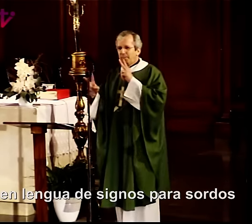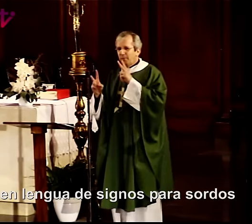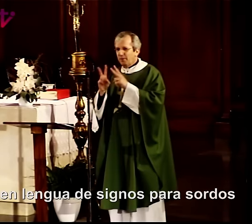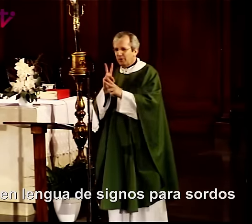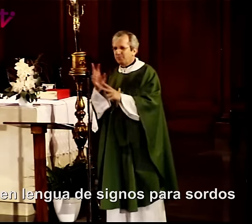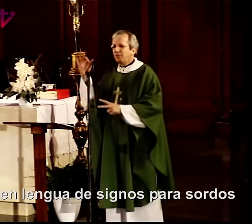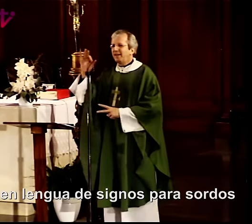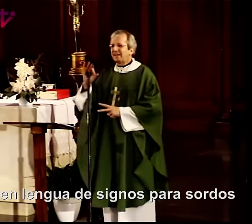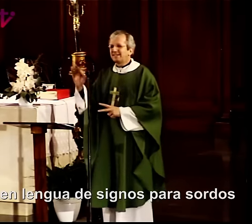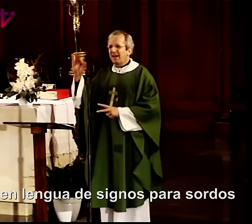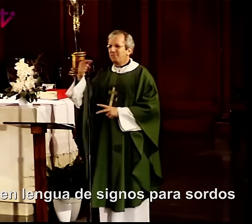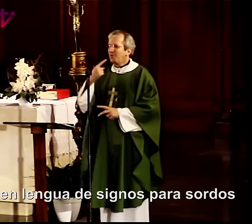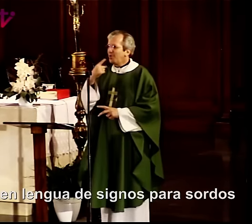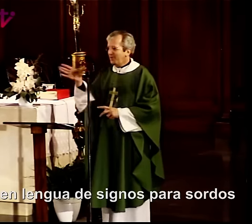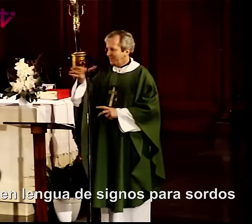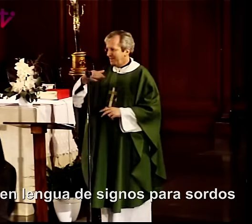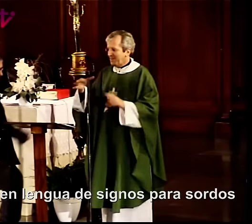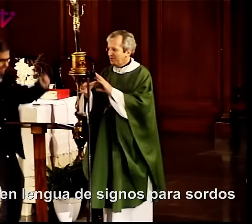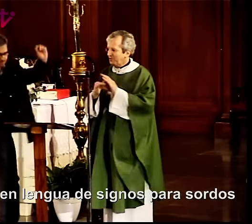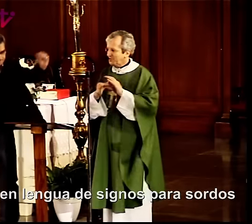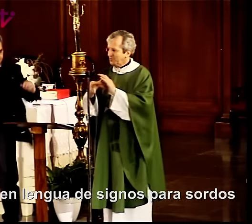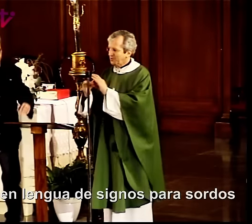Podemos responder al Salmo diciendo todos juntos: